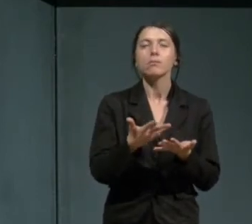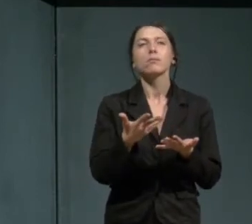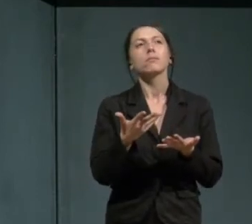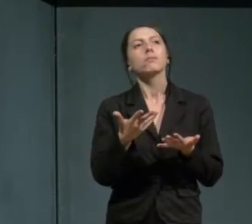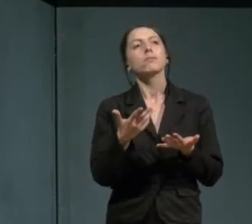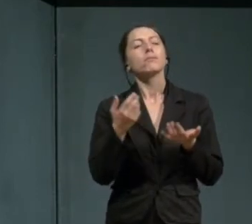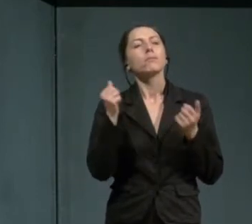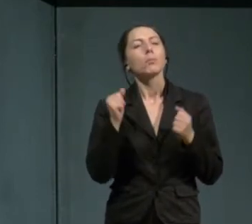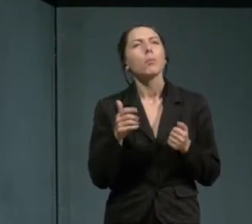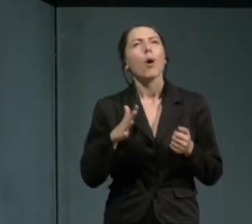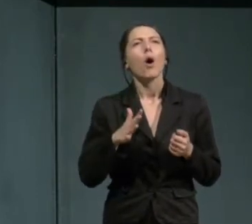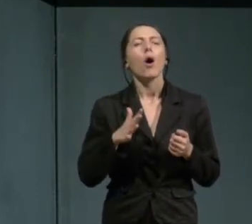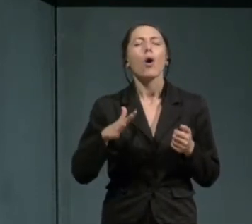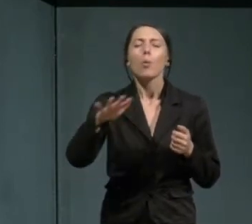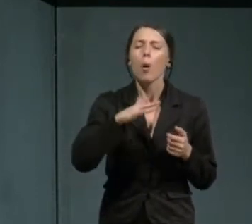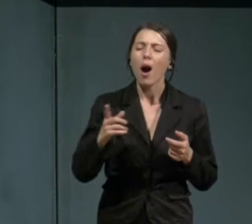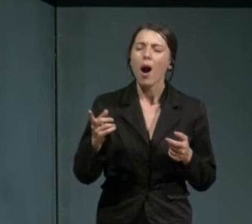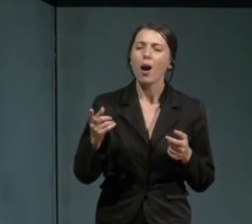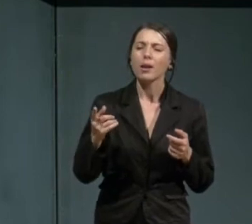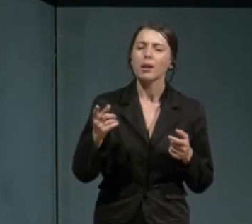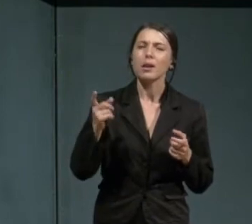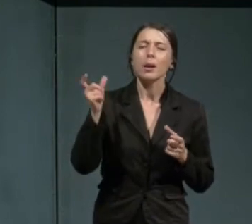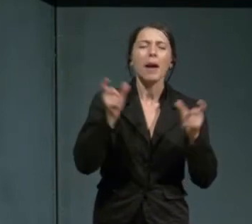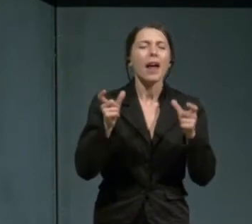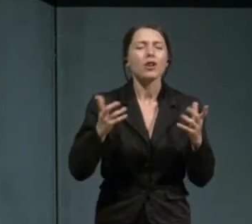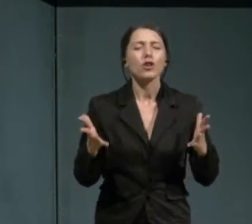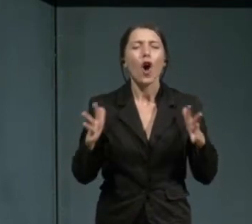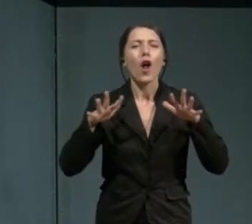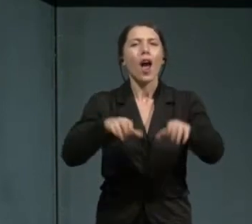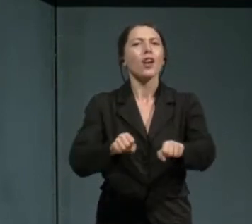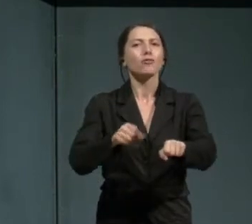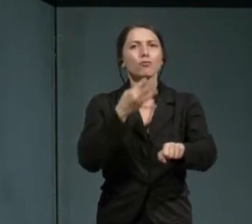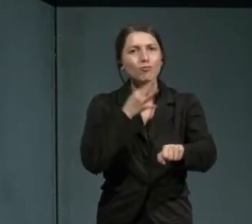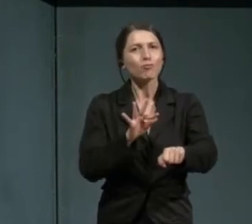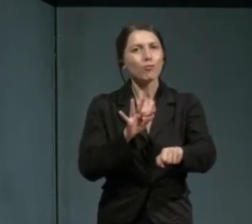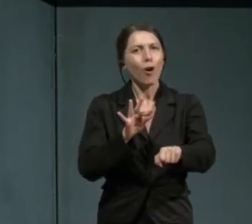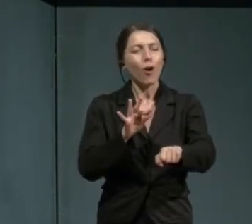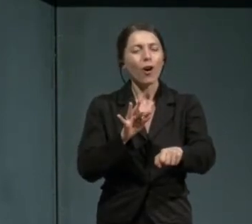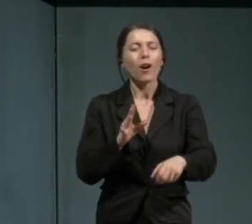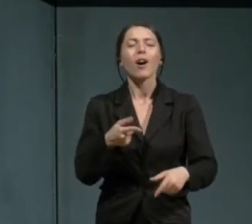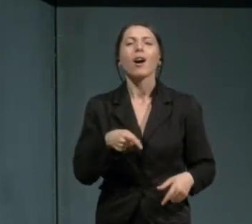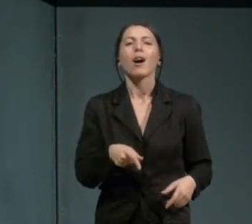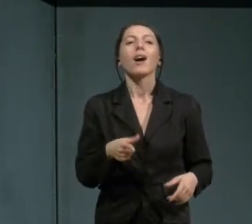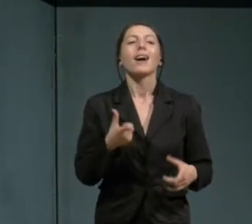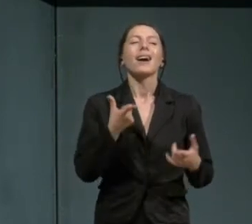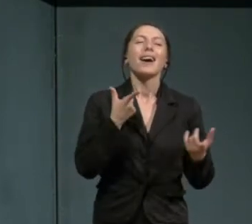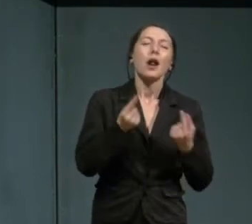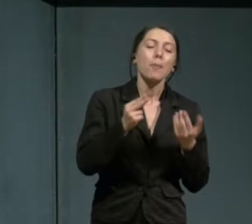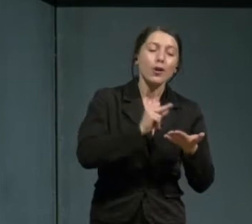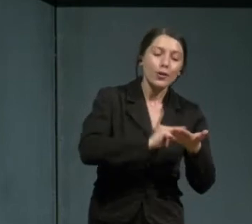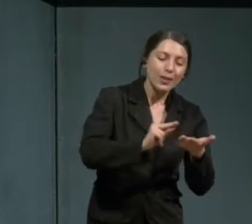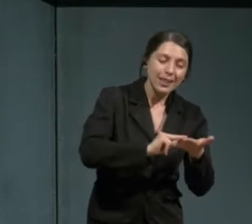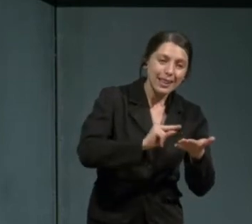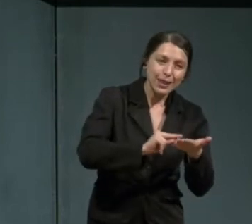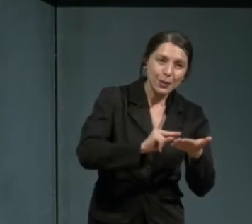essere popolati abitati da personaggi colonizzati da personaggi e il rapporto fra la scrittura e il